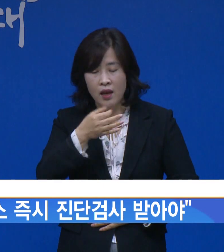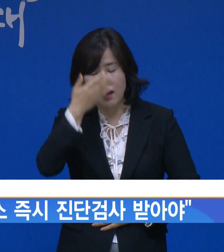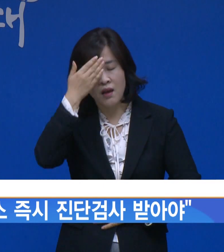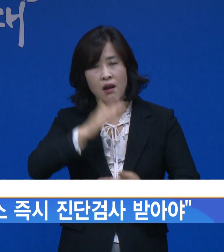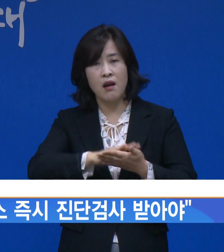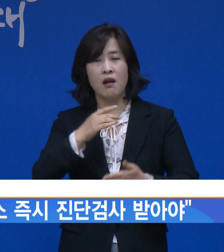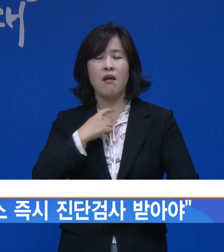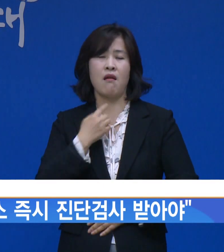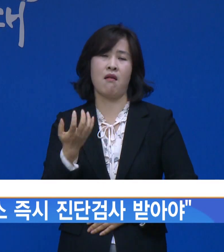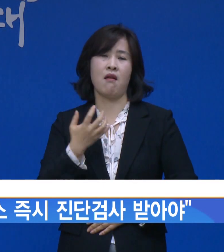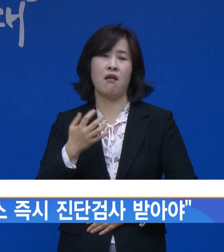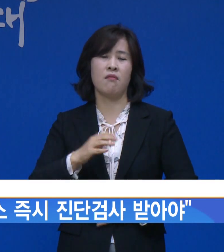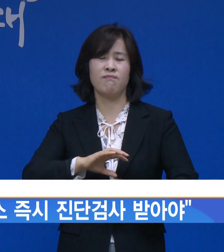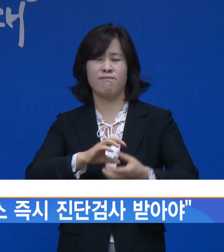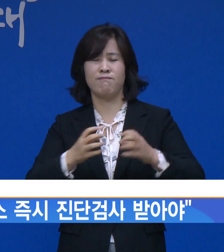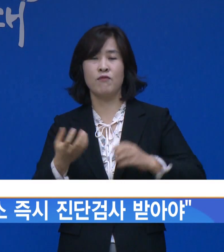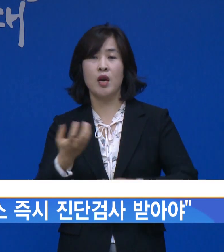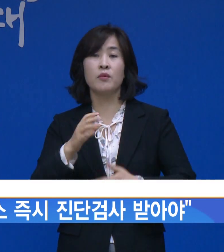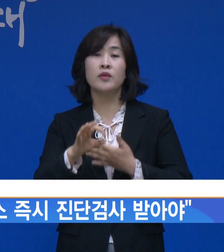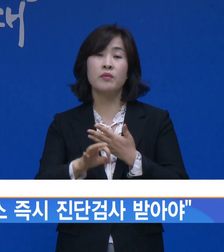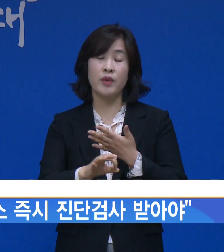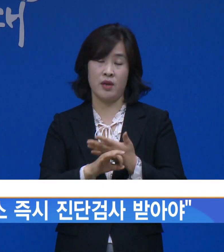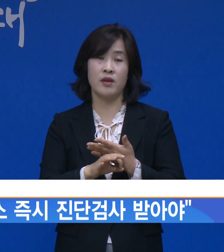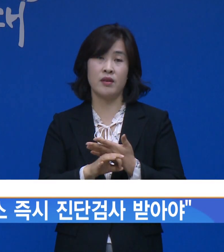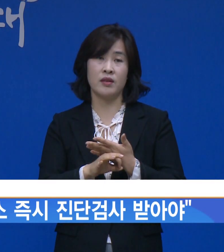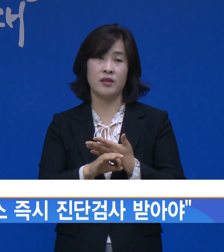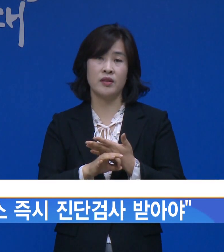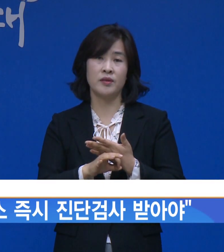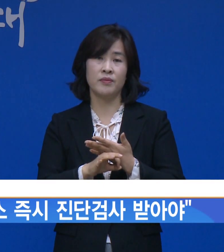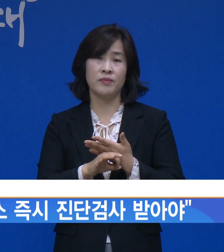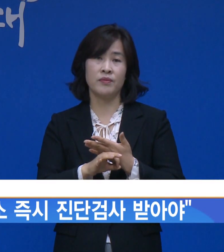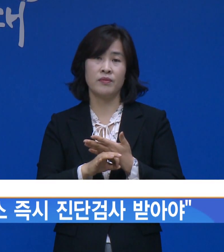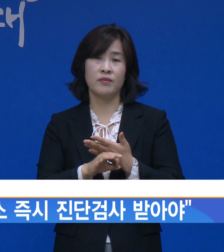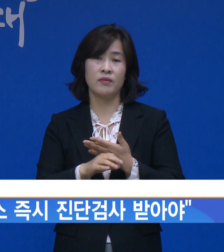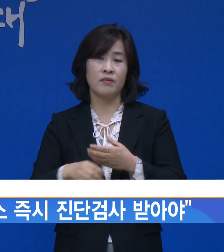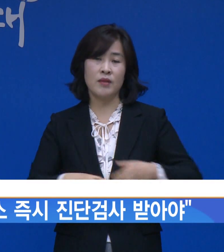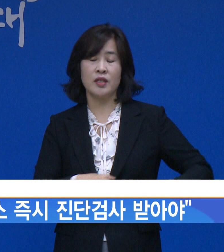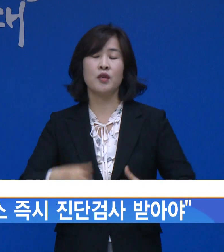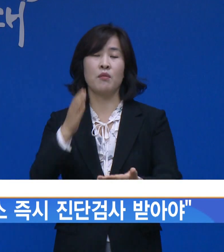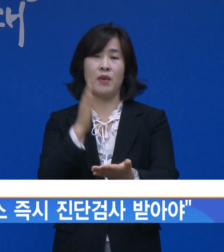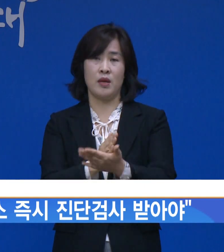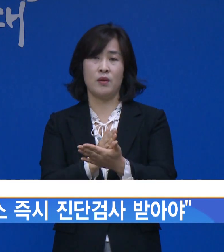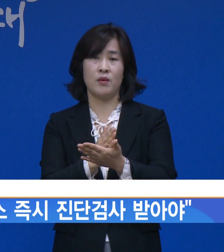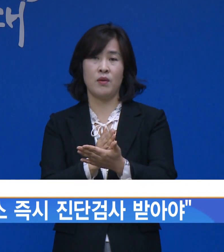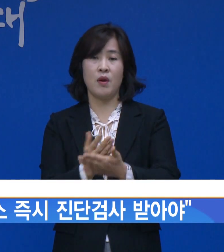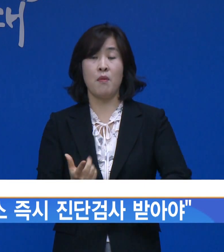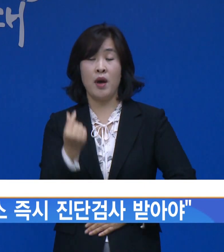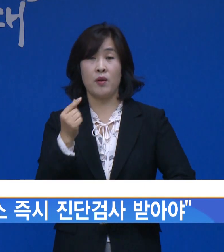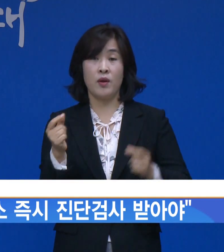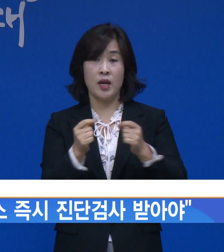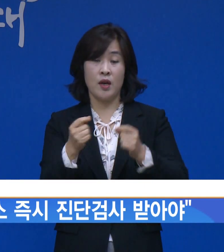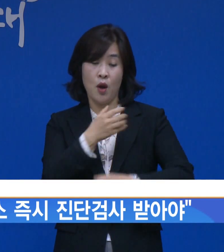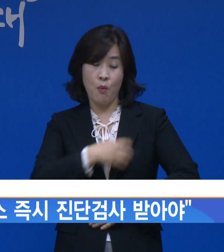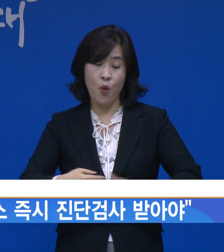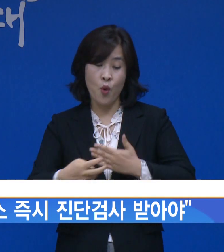발열, 인후통, 근육통 등 증상이 있는 경우 주저하지 마시고 가까운